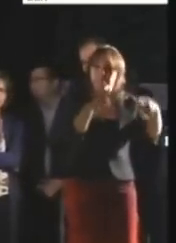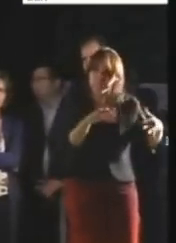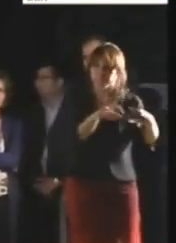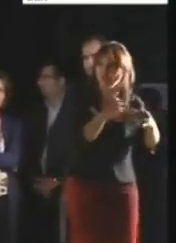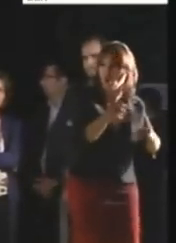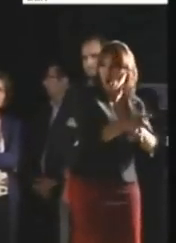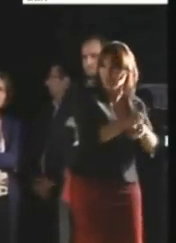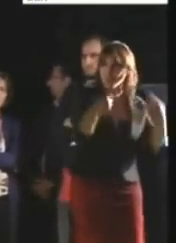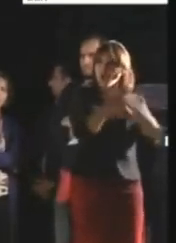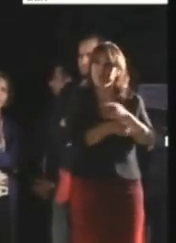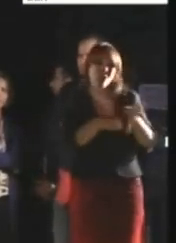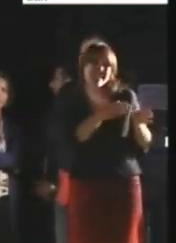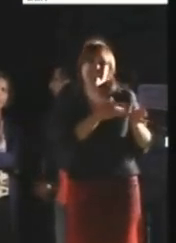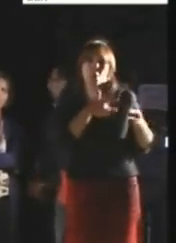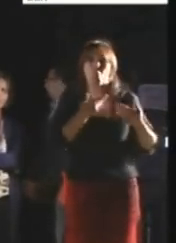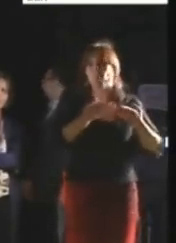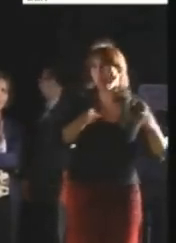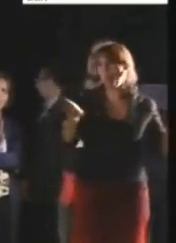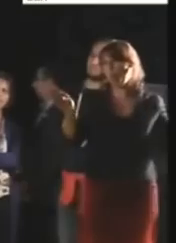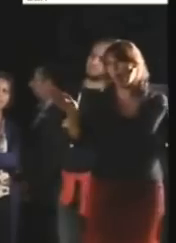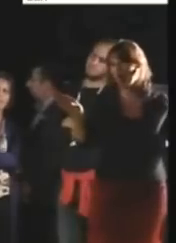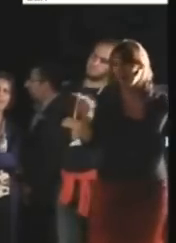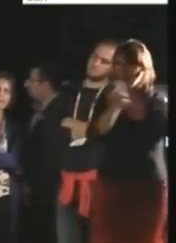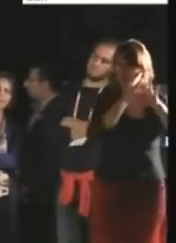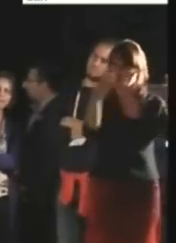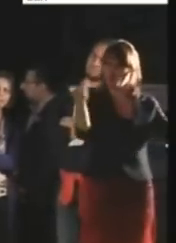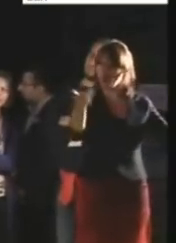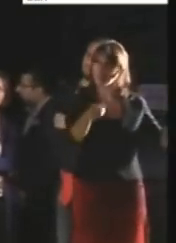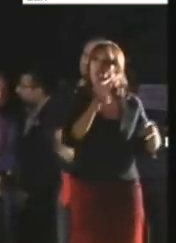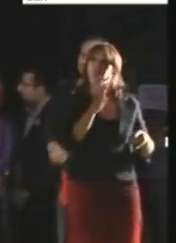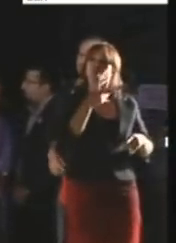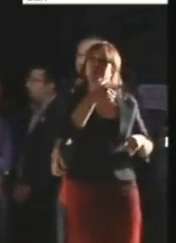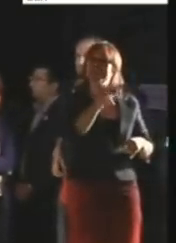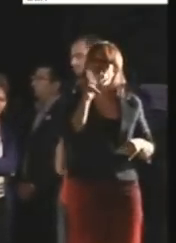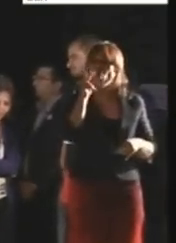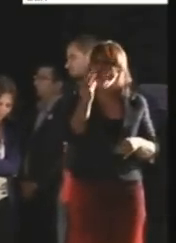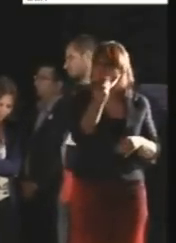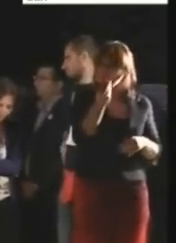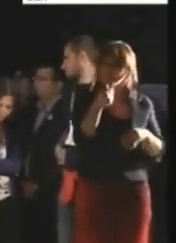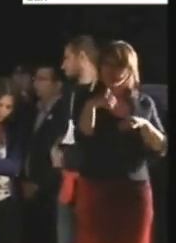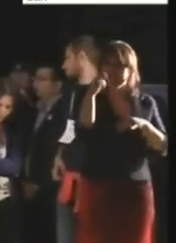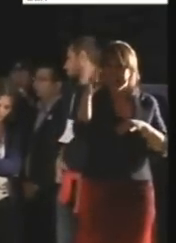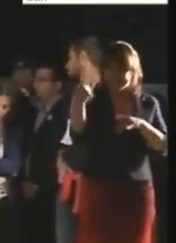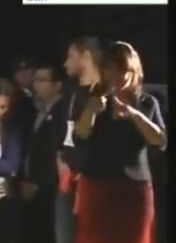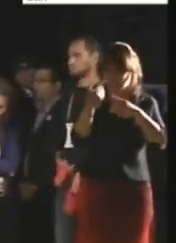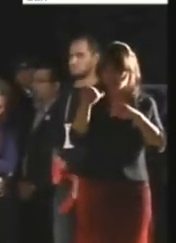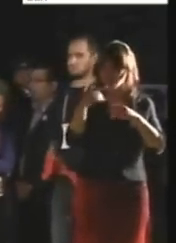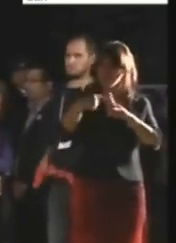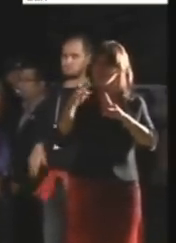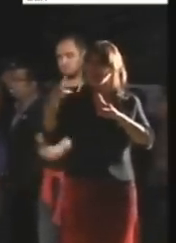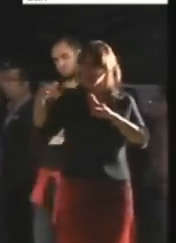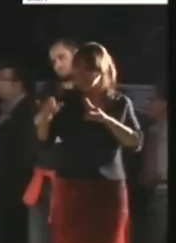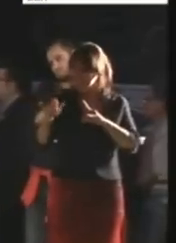La sinistra invece, apriamo le porte. Quando Bonino e quello lì, gli esteri, che ho detto,